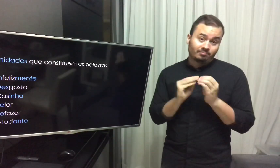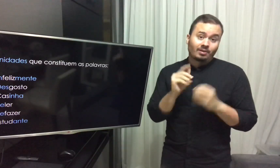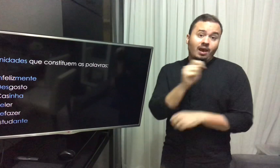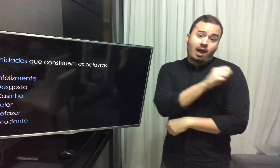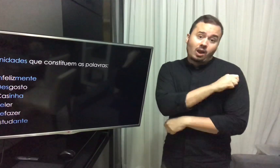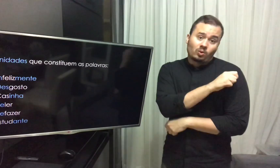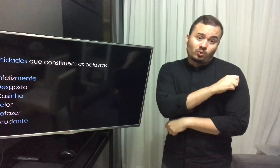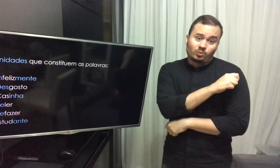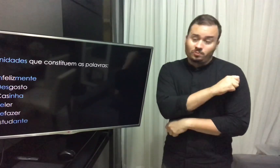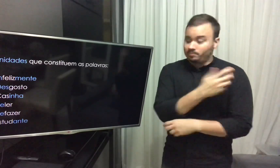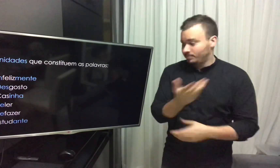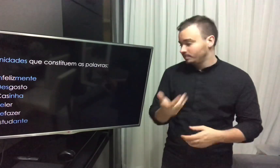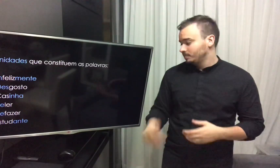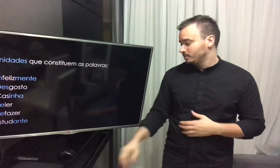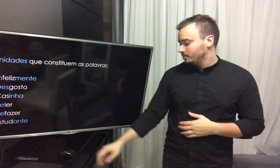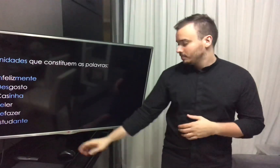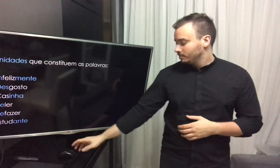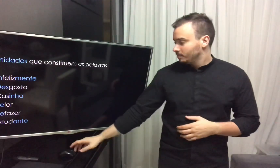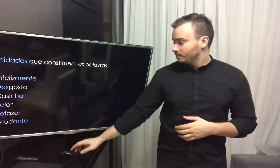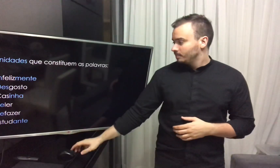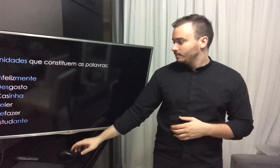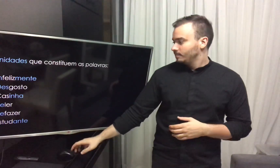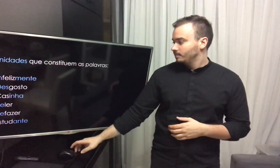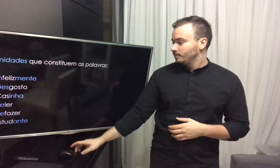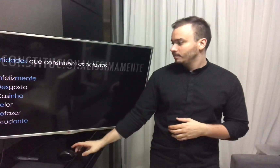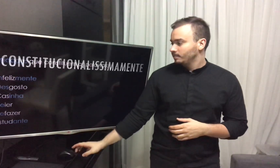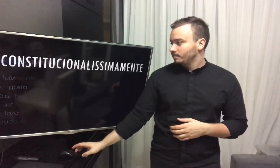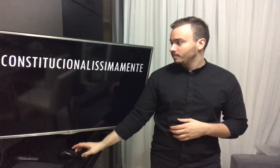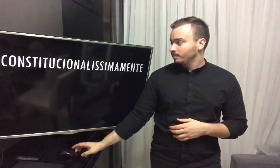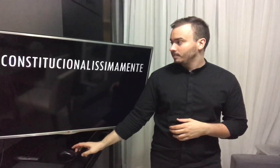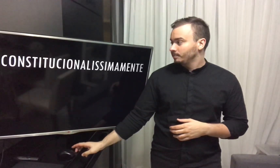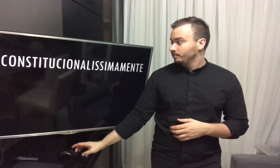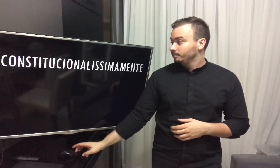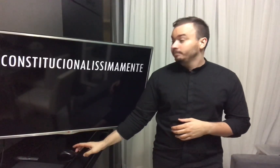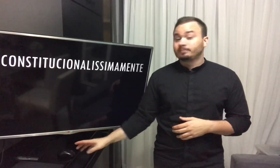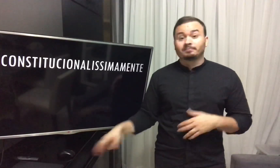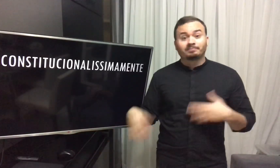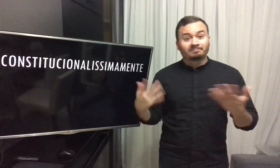ele remete a uma pessoa, né? Ou seja, estudante é um aluno, aquele que estuda.